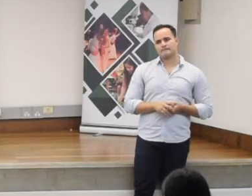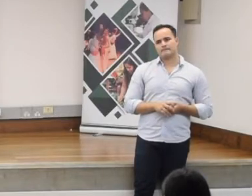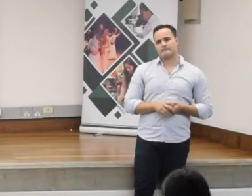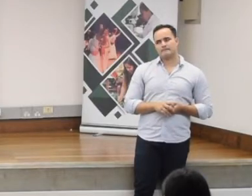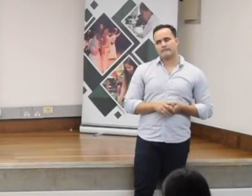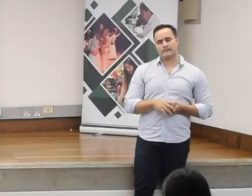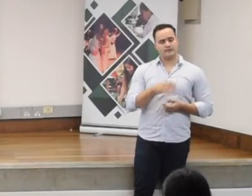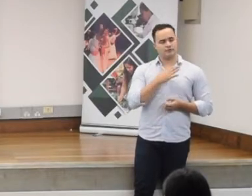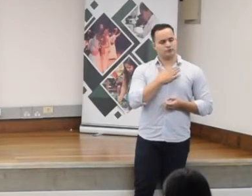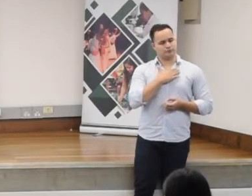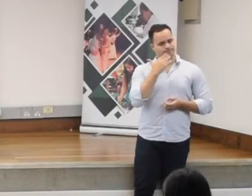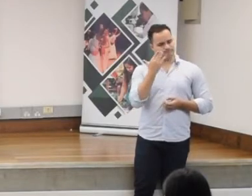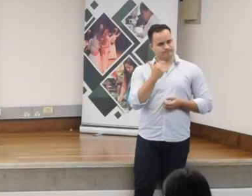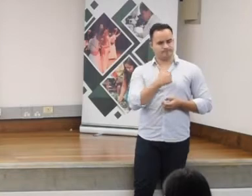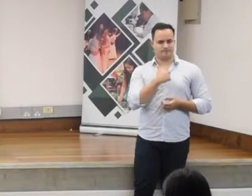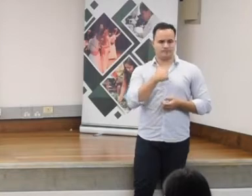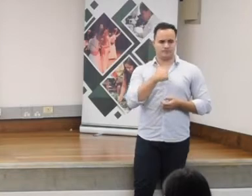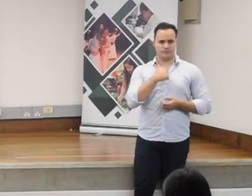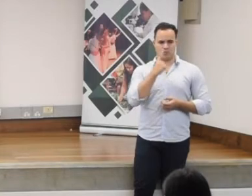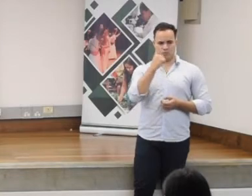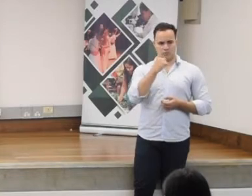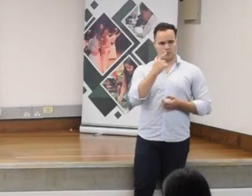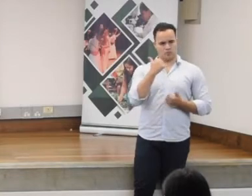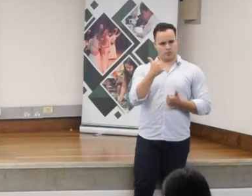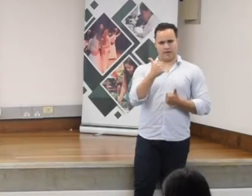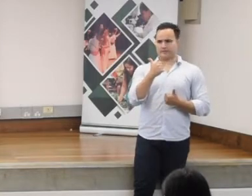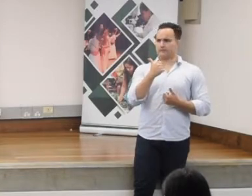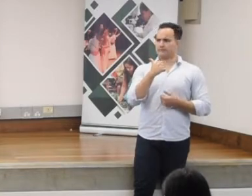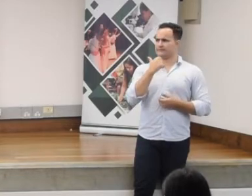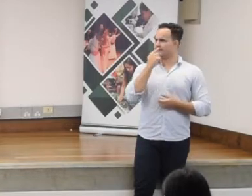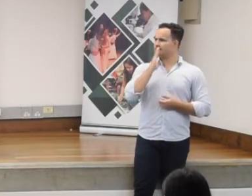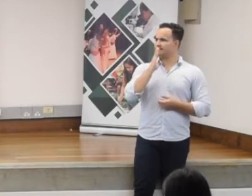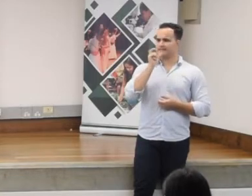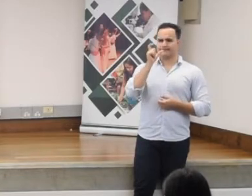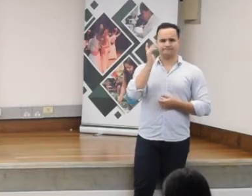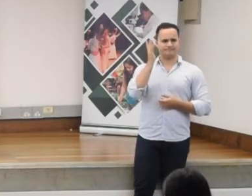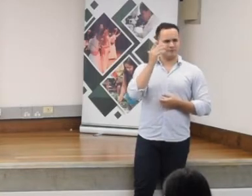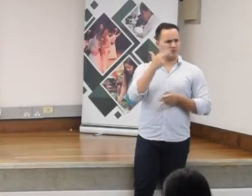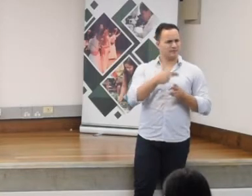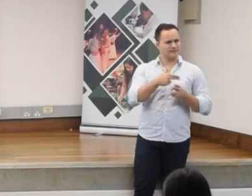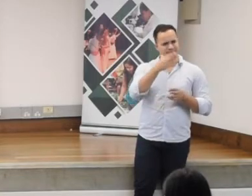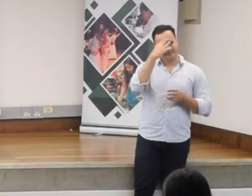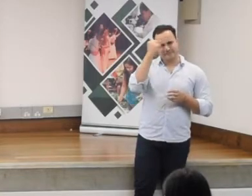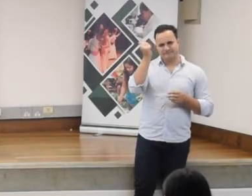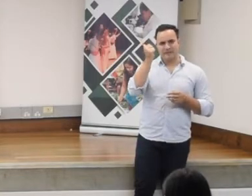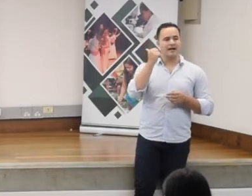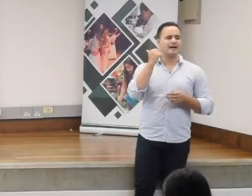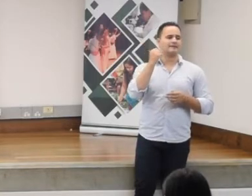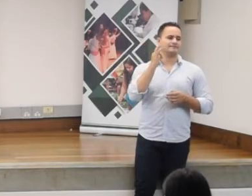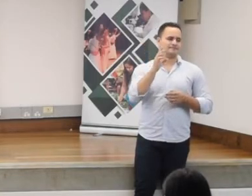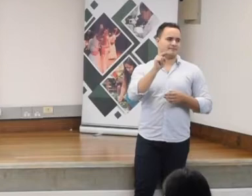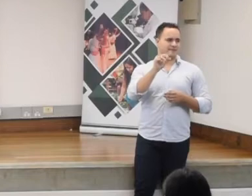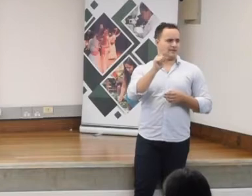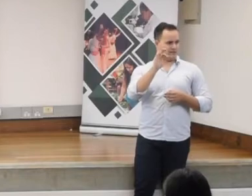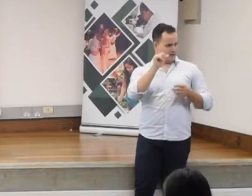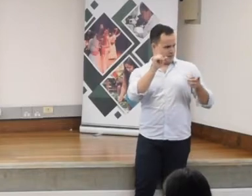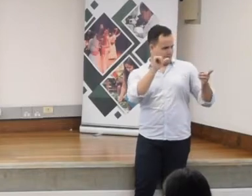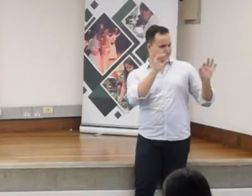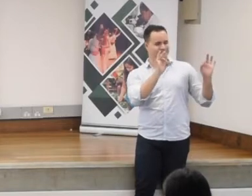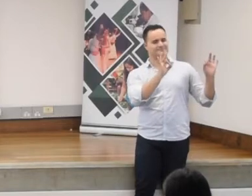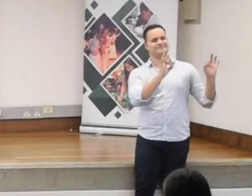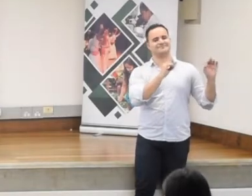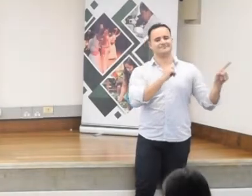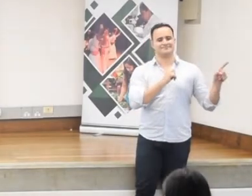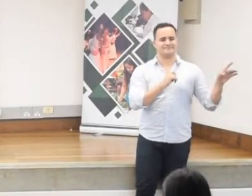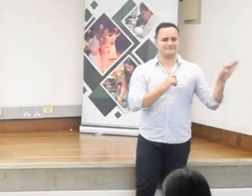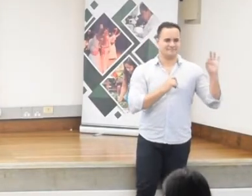muy especial, que lo mencionó, no me sé el nombre, pero la persona, Natalia, ¿qué se me hizo Natalia?